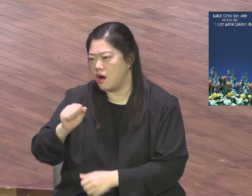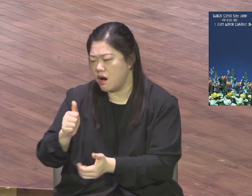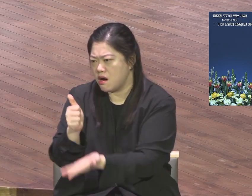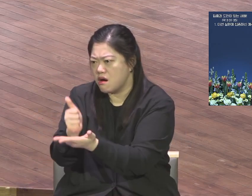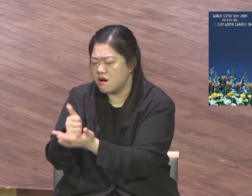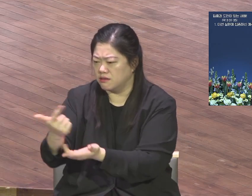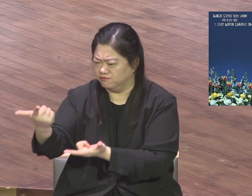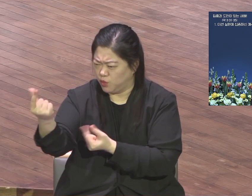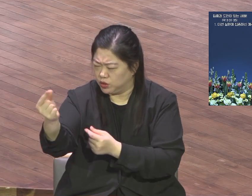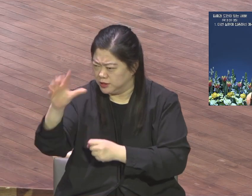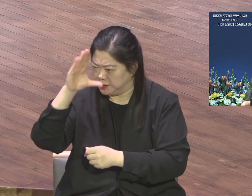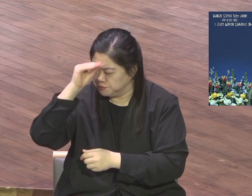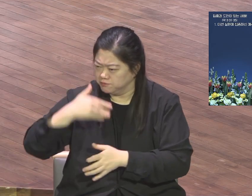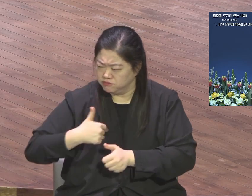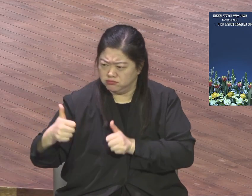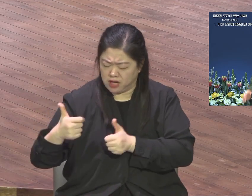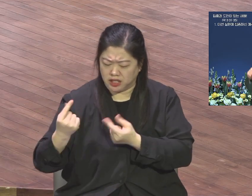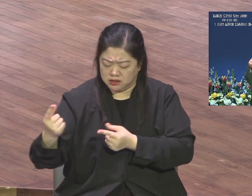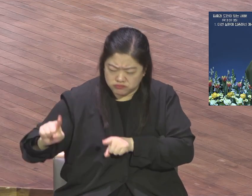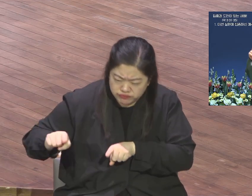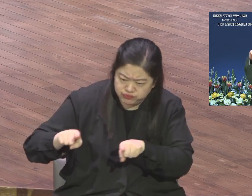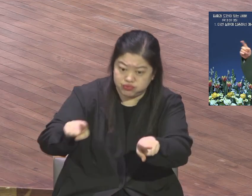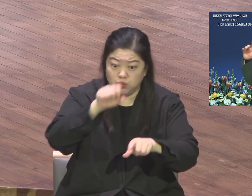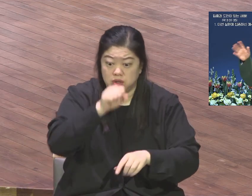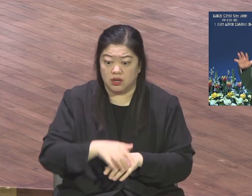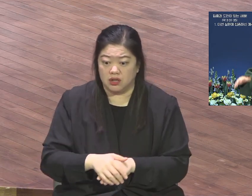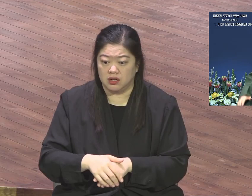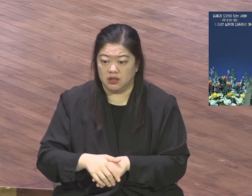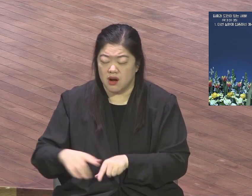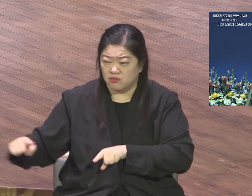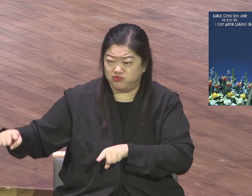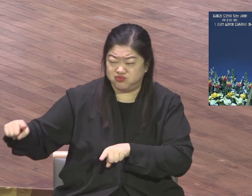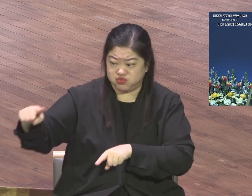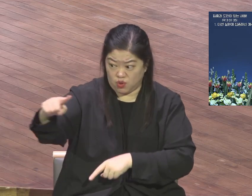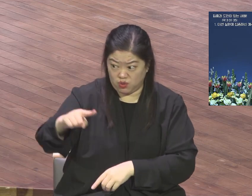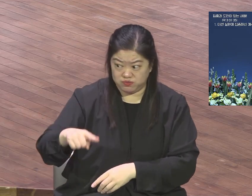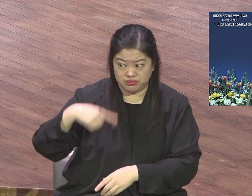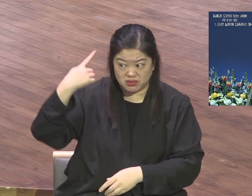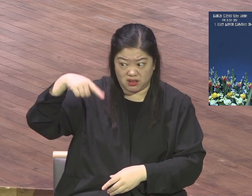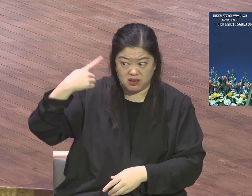하면요. 예수님처럼 미쳤다 그래요. 세상 일을 열심히 하다 미쳤다는 소리 안 합니다.